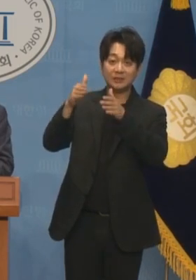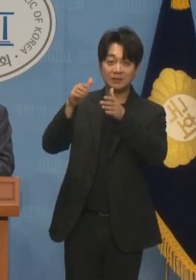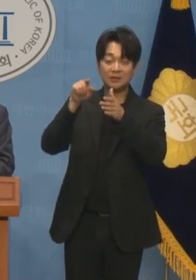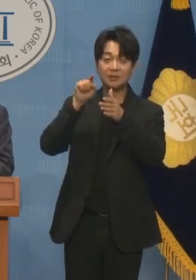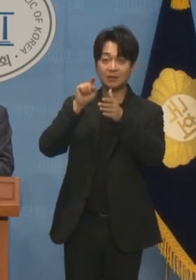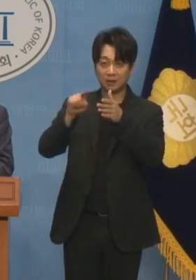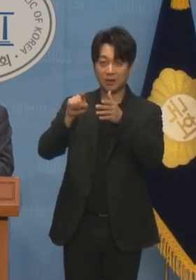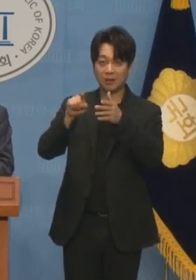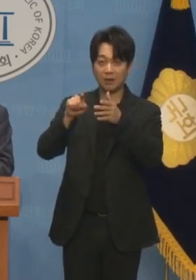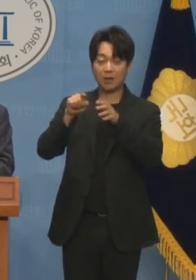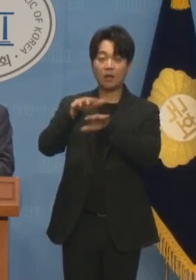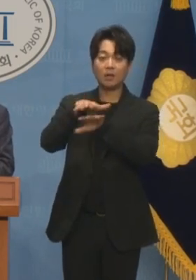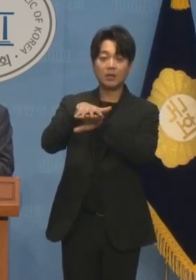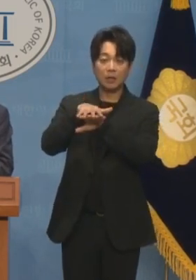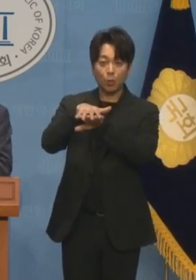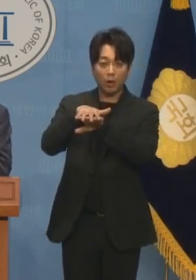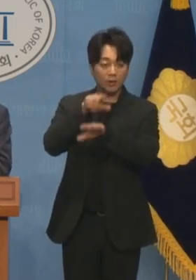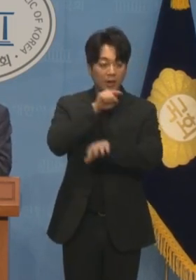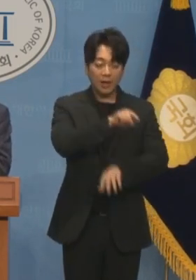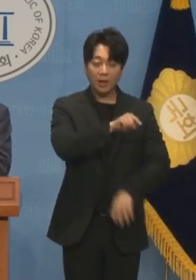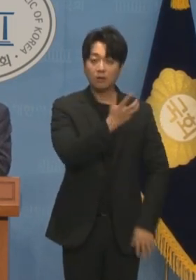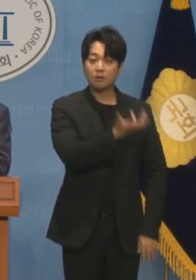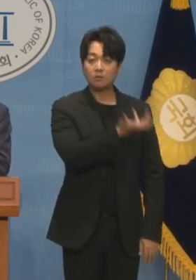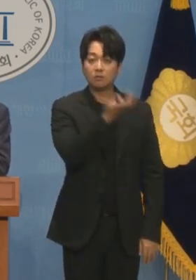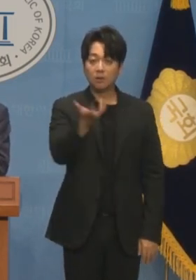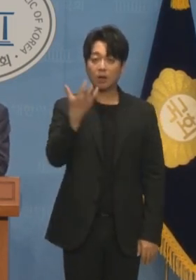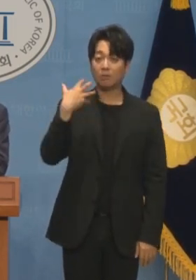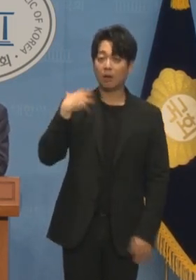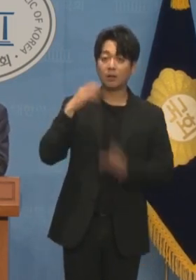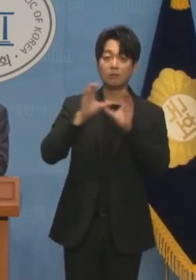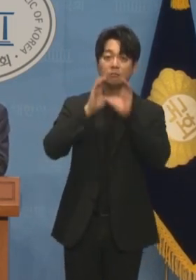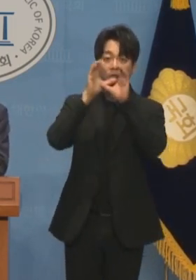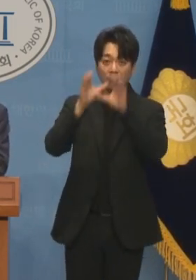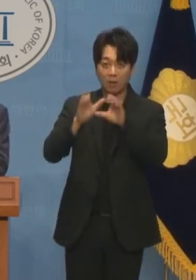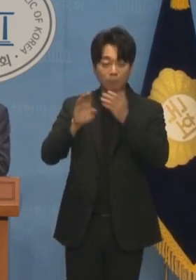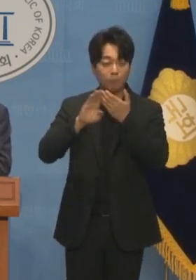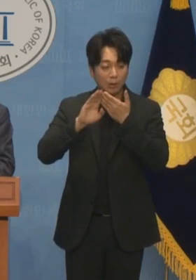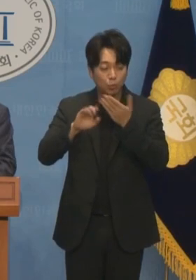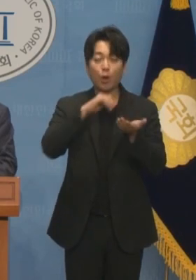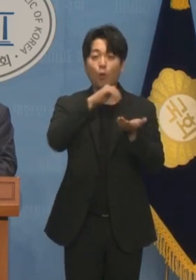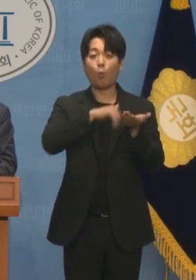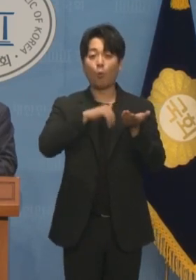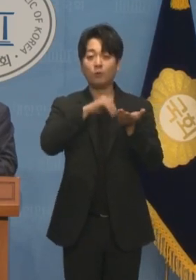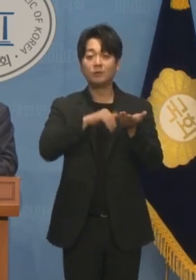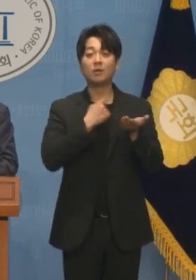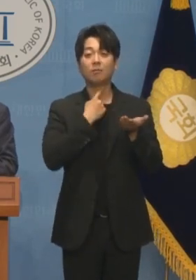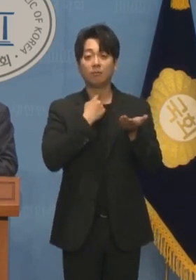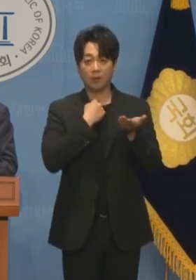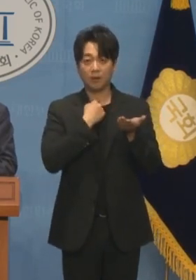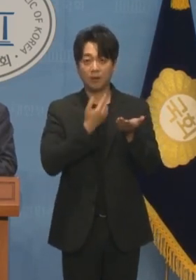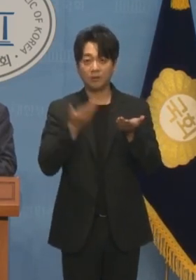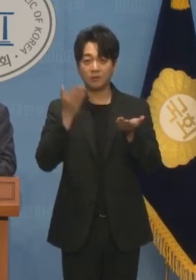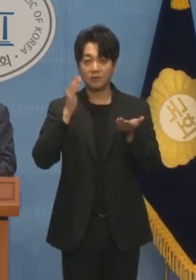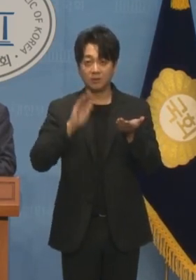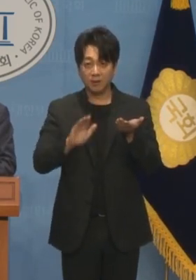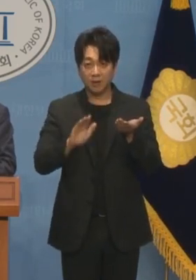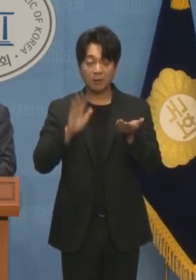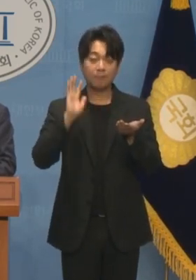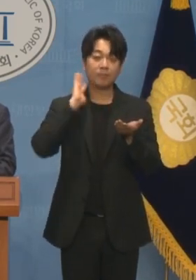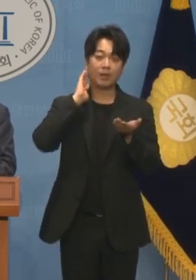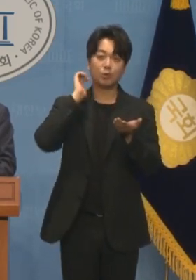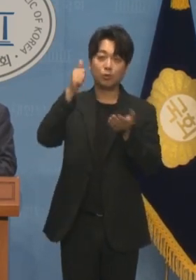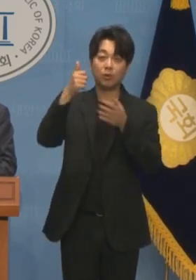비처 기관으로 이관된 이후에 시행한 공사임에도 불구하고 대통령실에서는